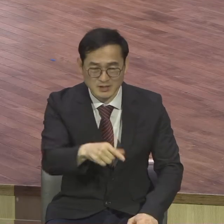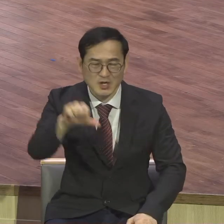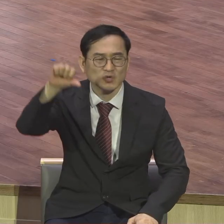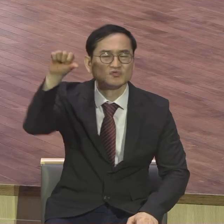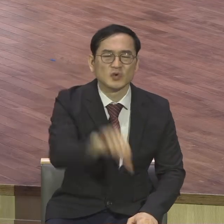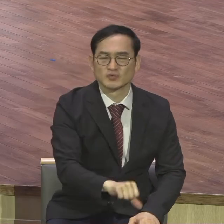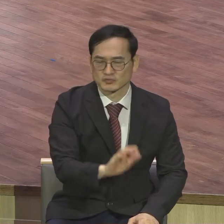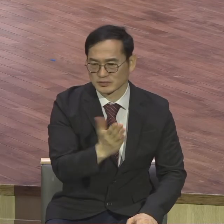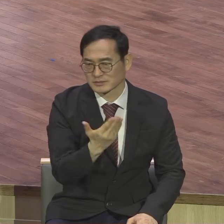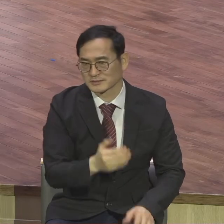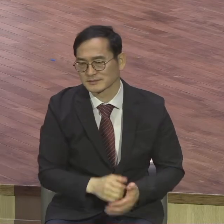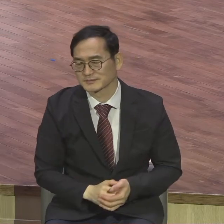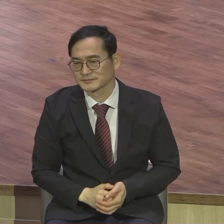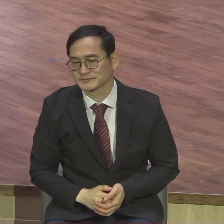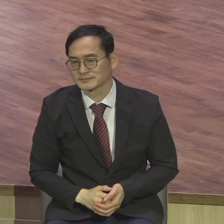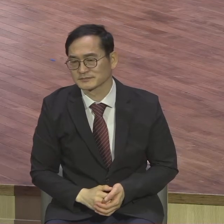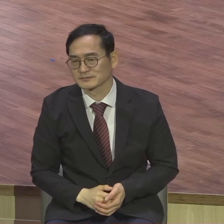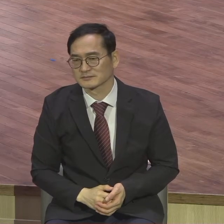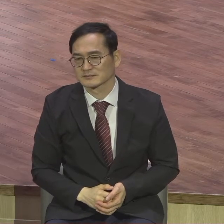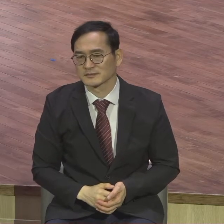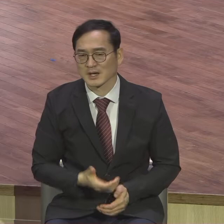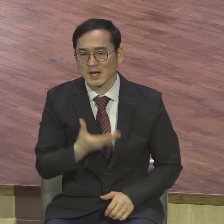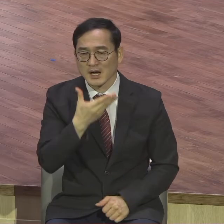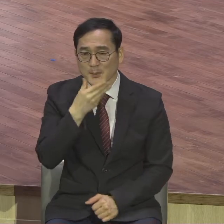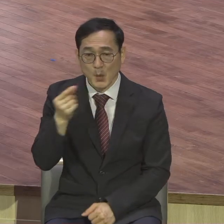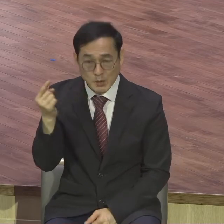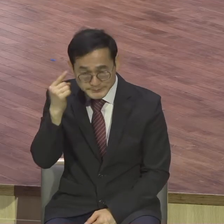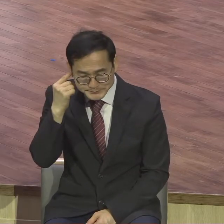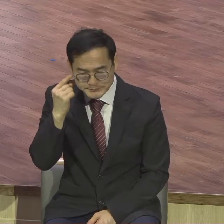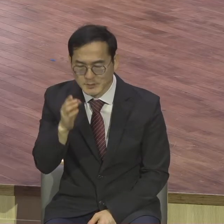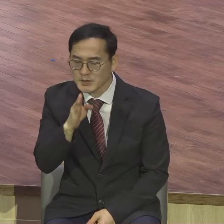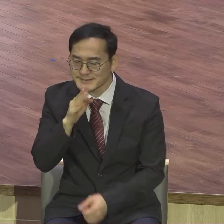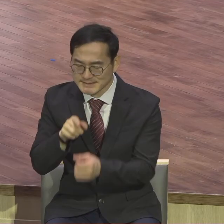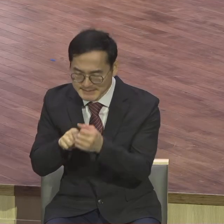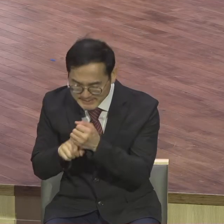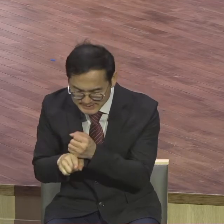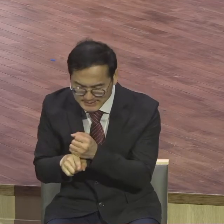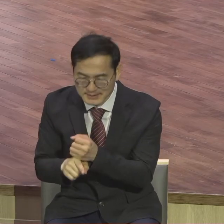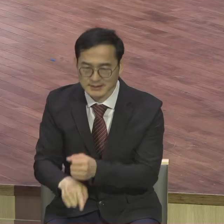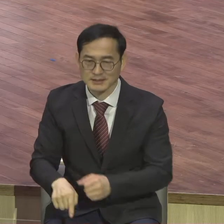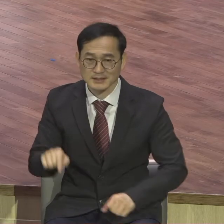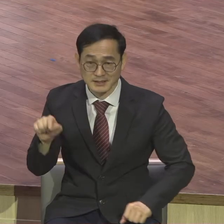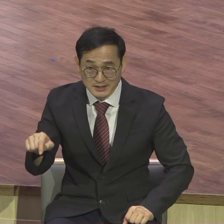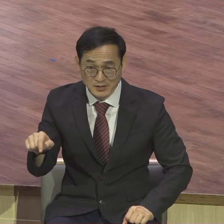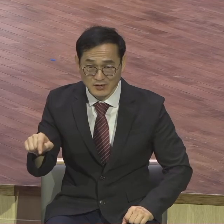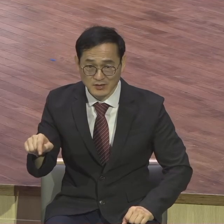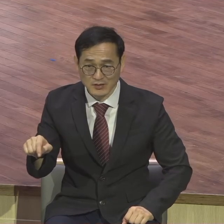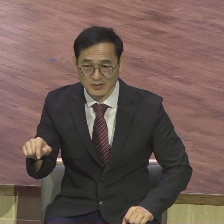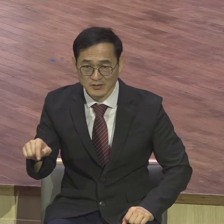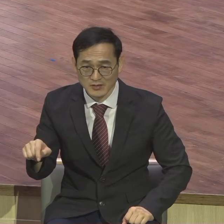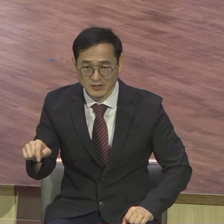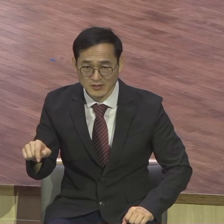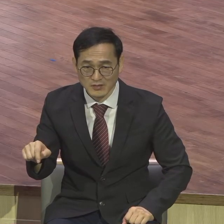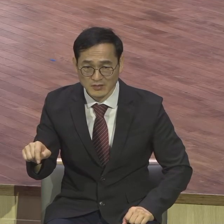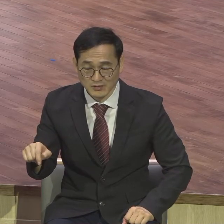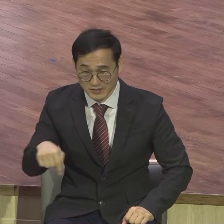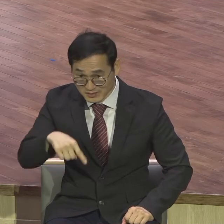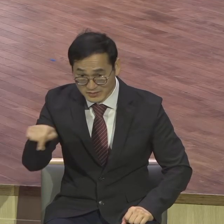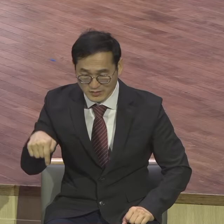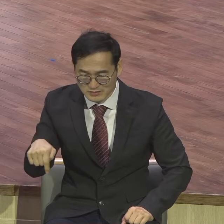말은 복음과 진리에 관한한 무슨 말입니까? 한치의 양보도 없다라는